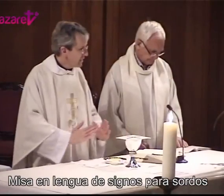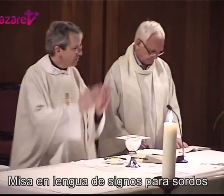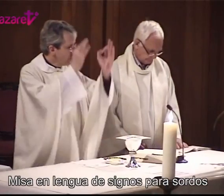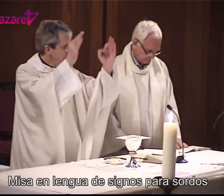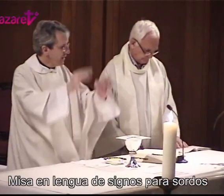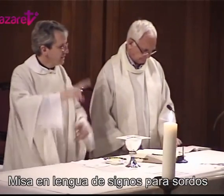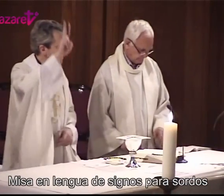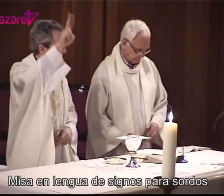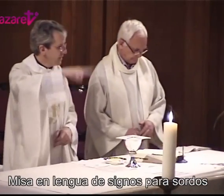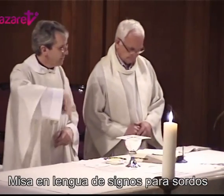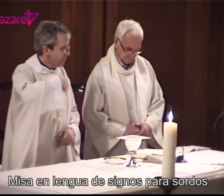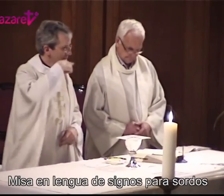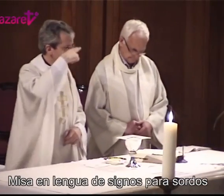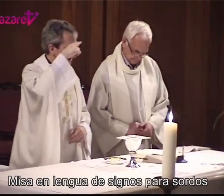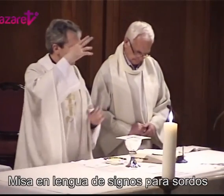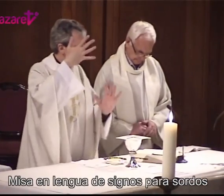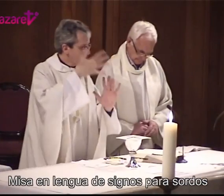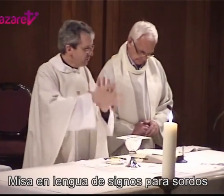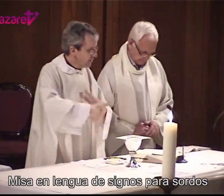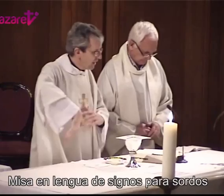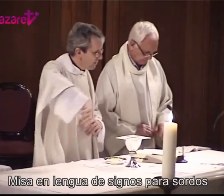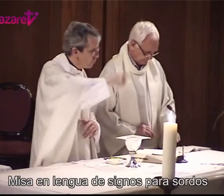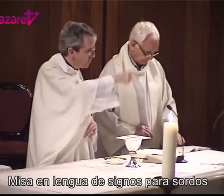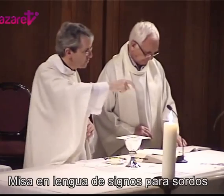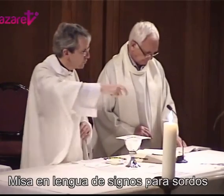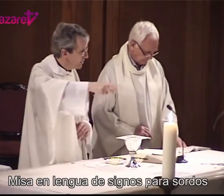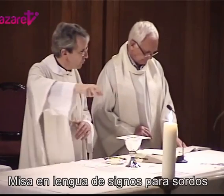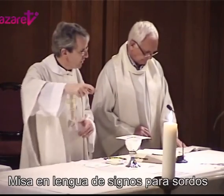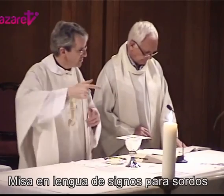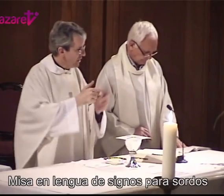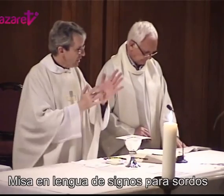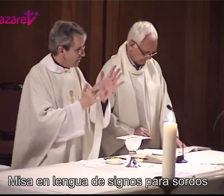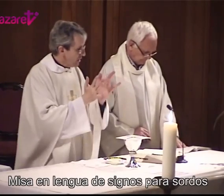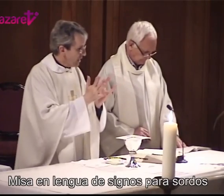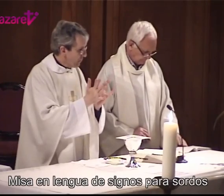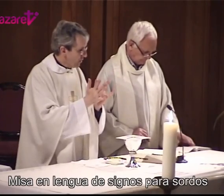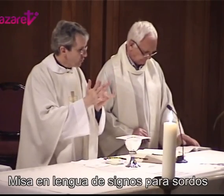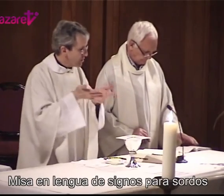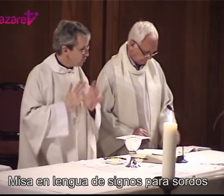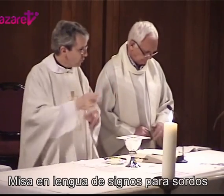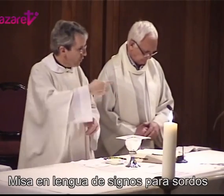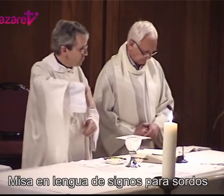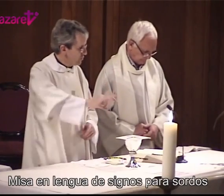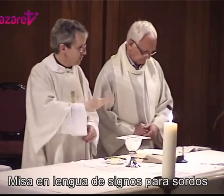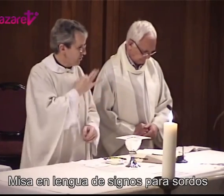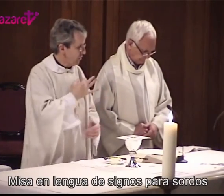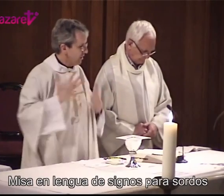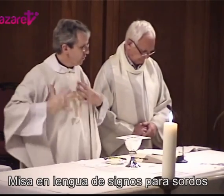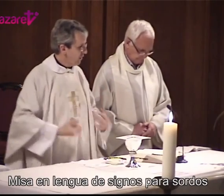Santo eres en verdad, Padre, y con razón te alaban todas tus criaturas. Ya que por Jesucristo, tu Hijo nuestro Señor, y con la fuerza